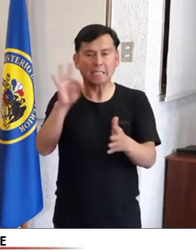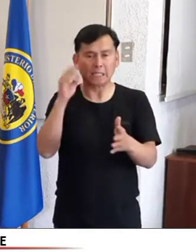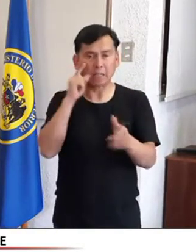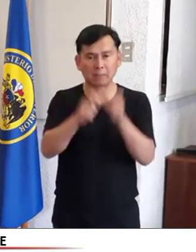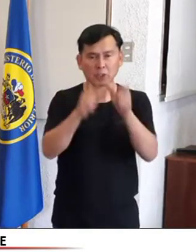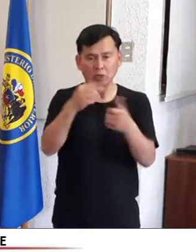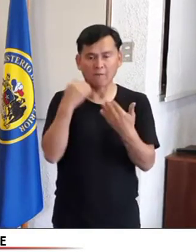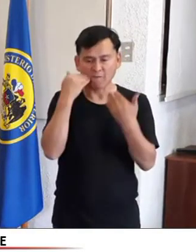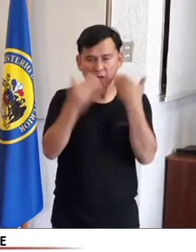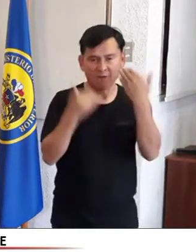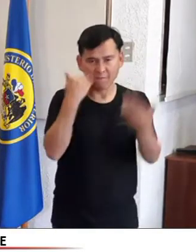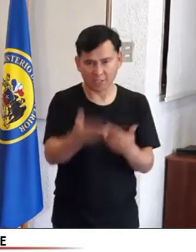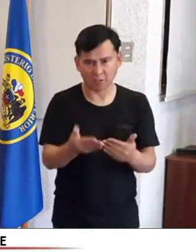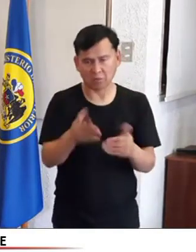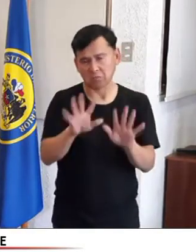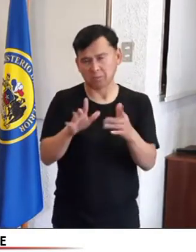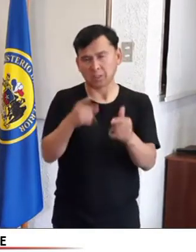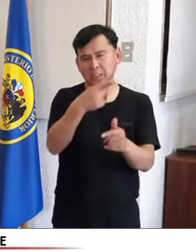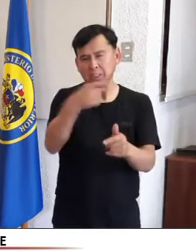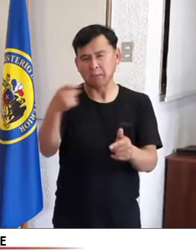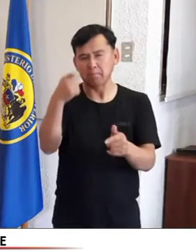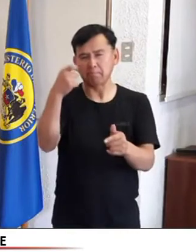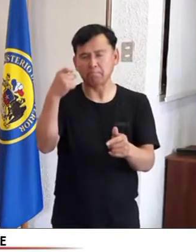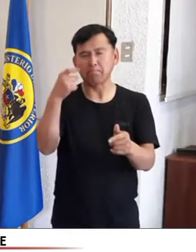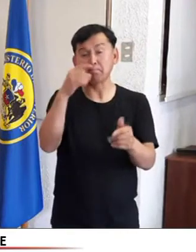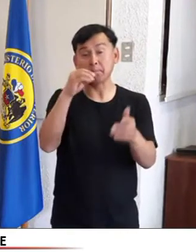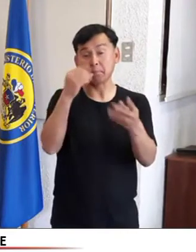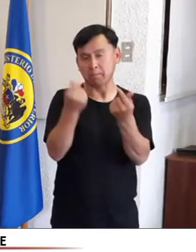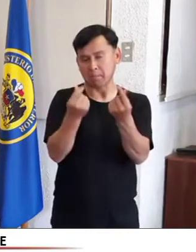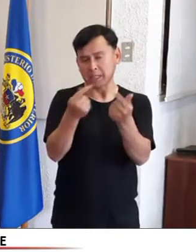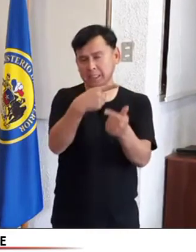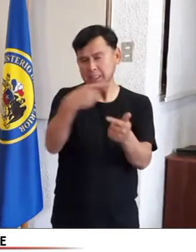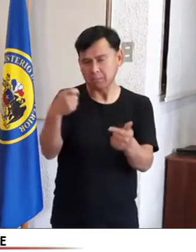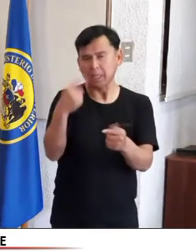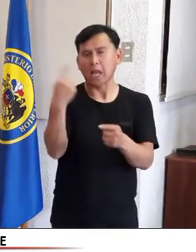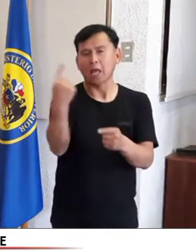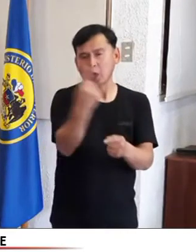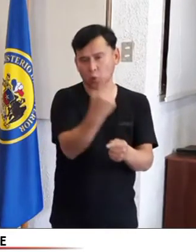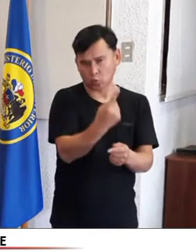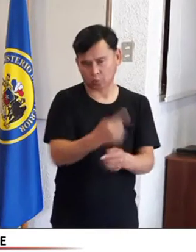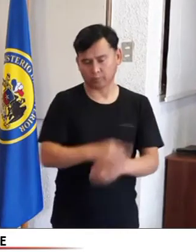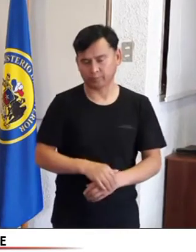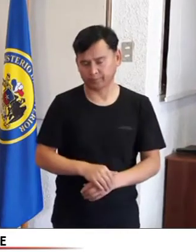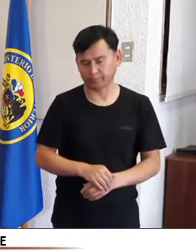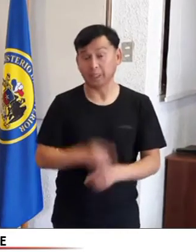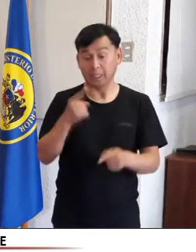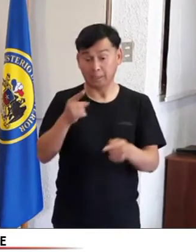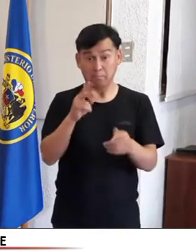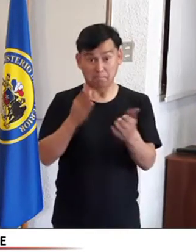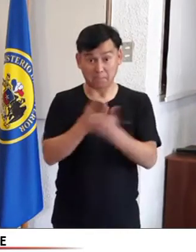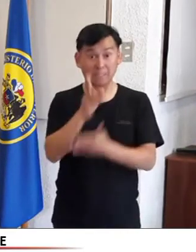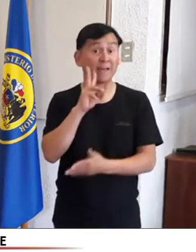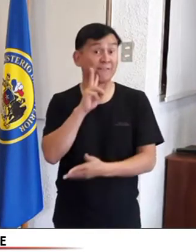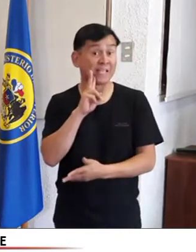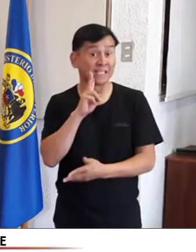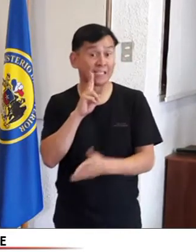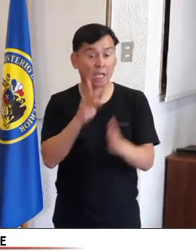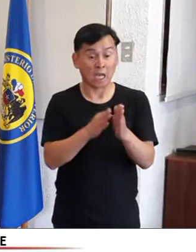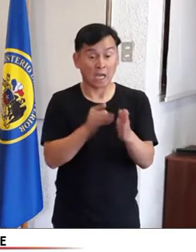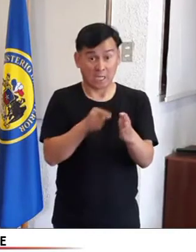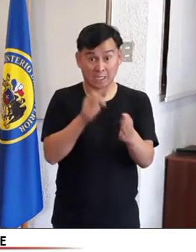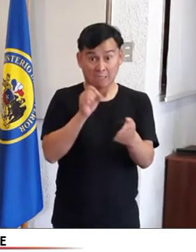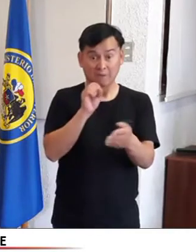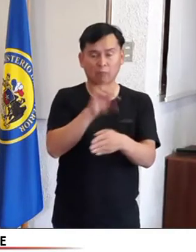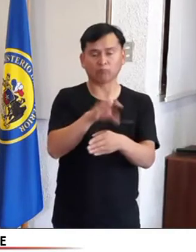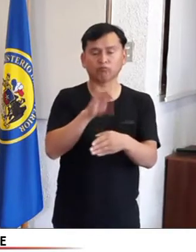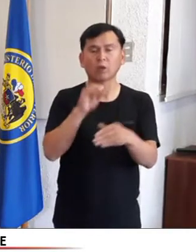beneficio, equivalente a 100.000 pesos por una única vez. Se inicia este viernes con el pago o